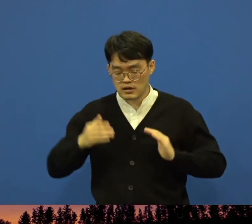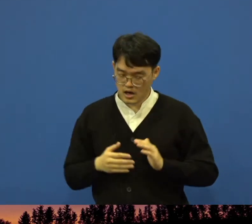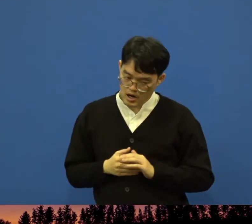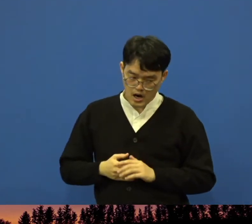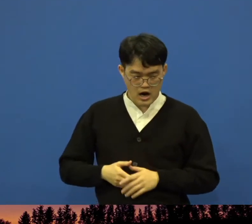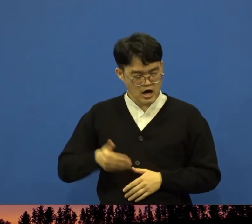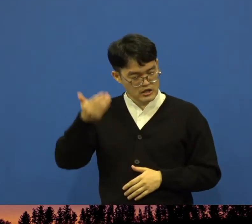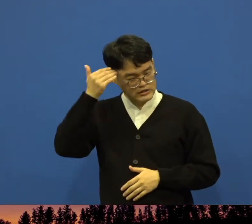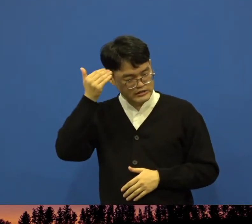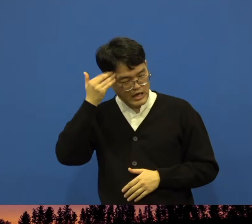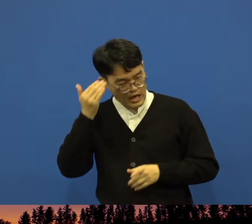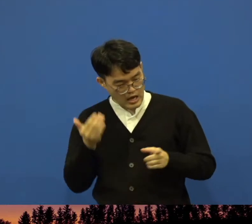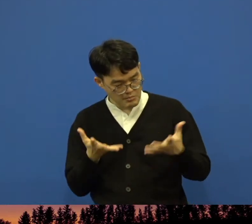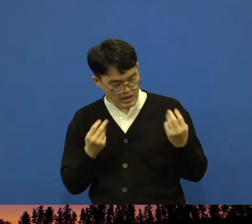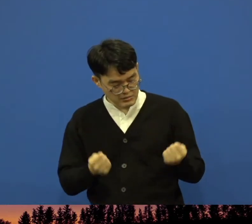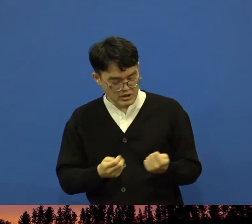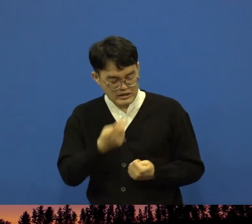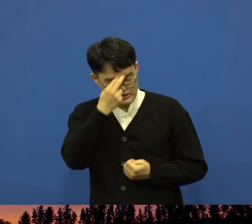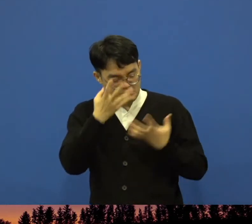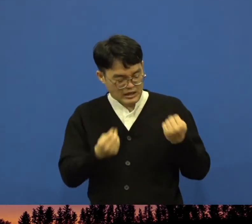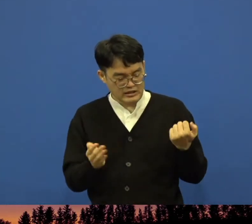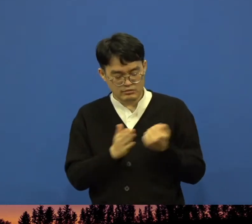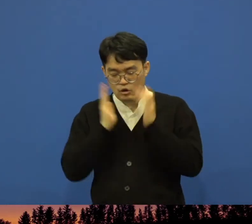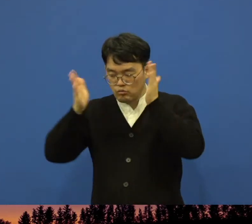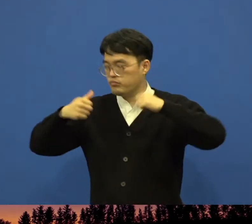안 돼요.